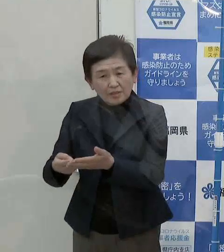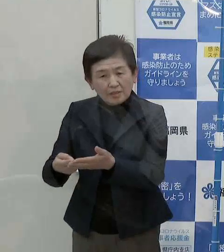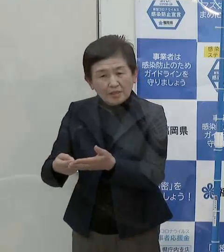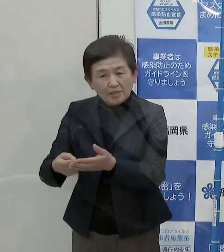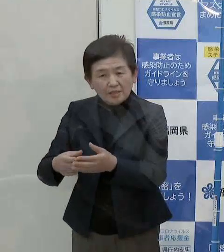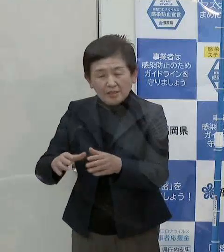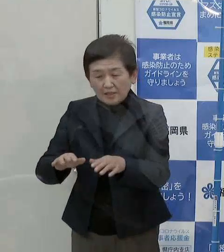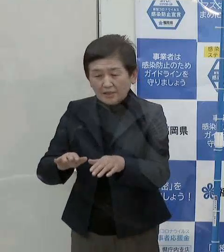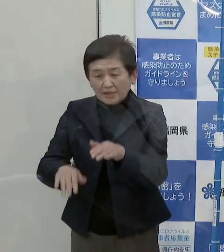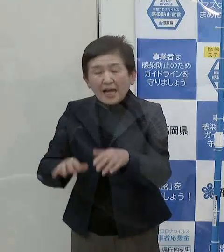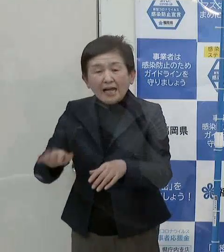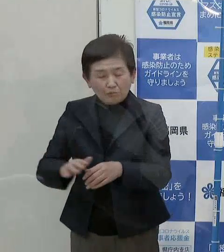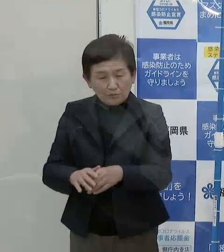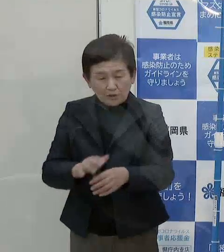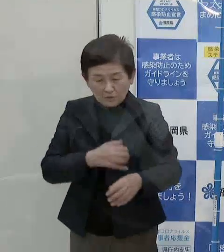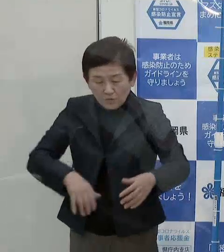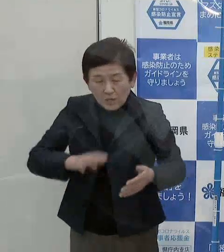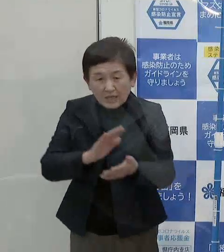摘ありますけど、